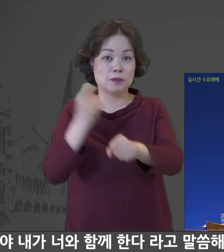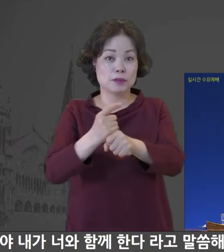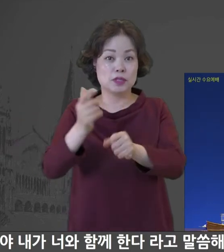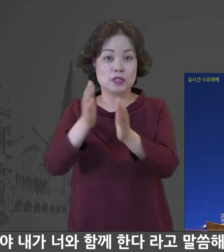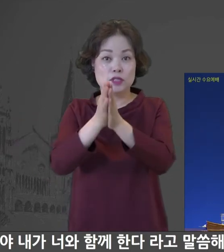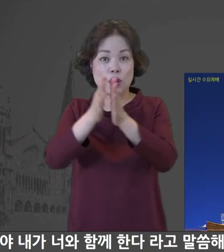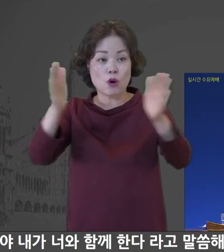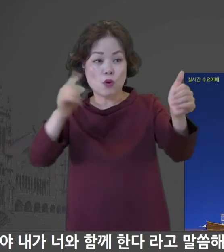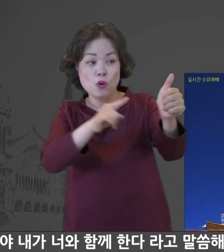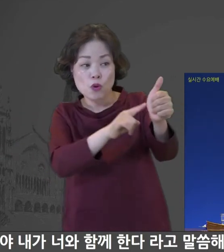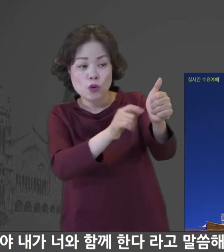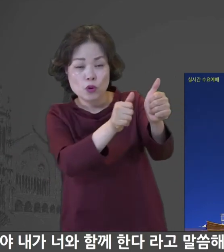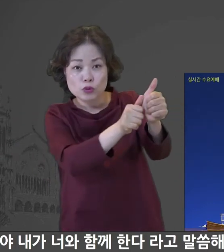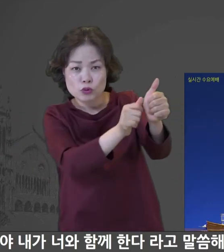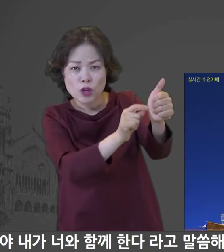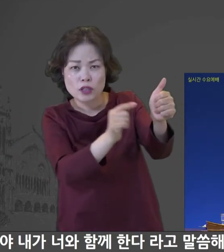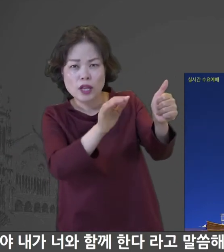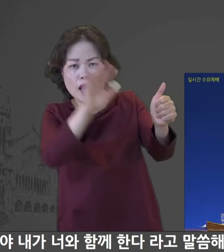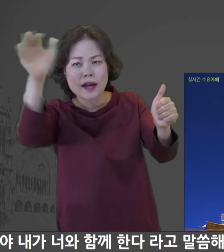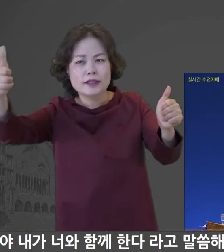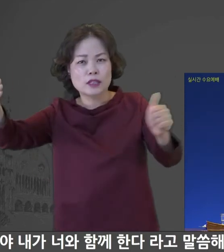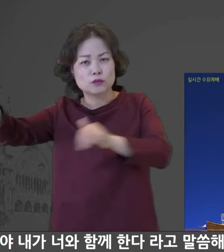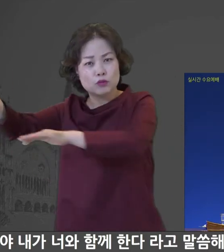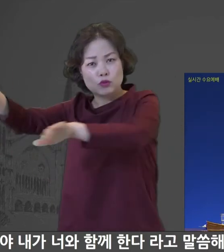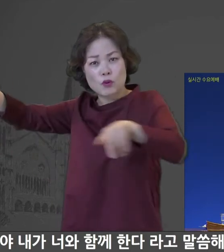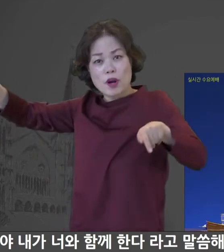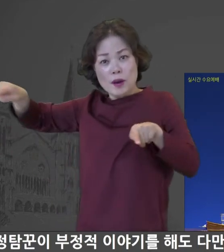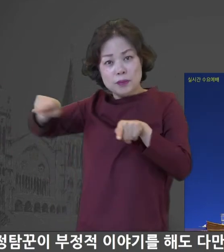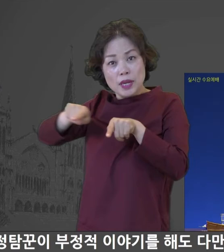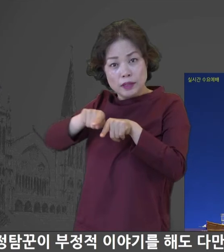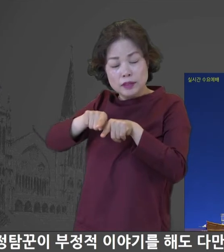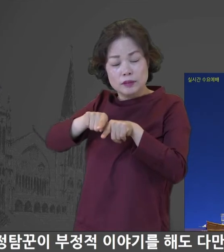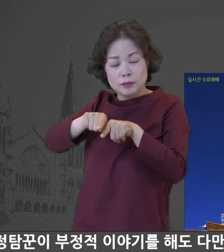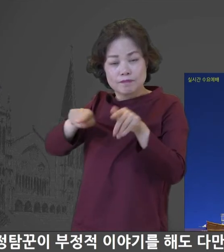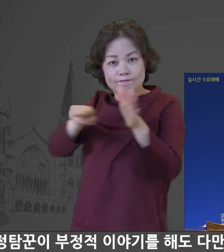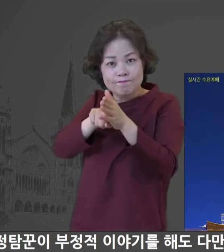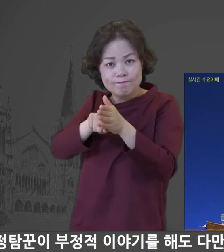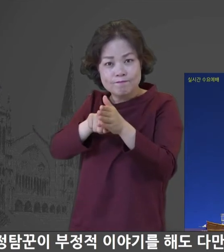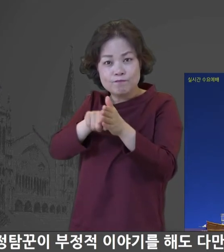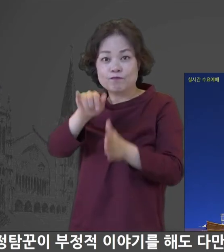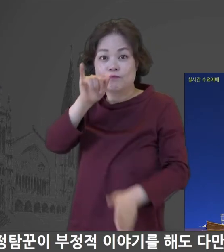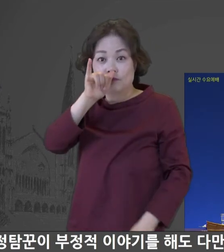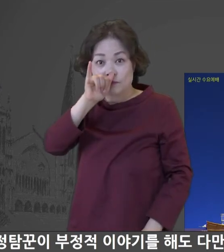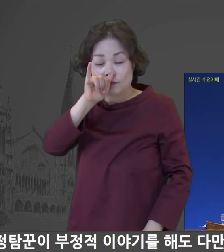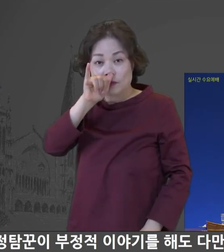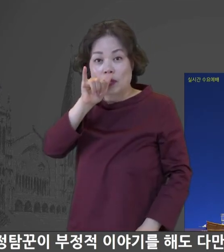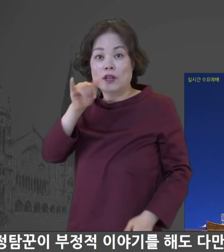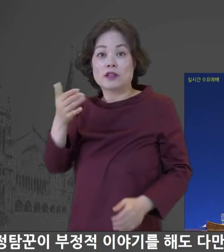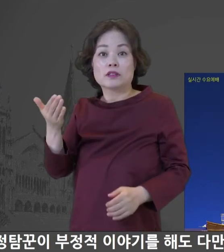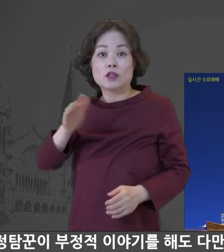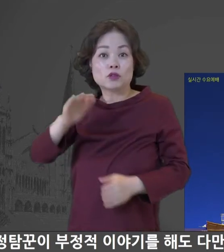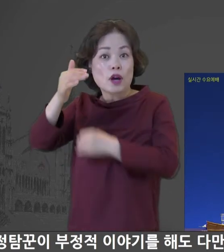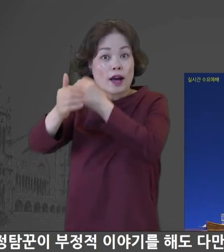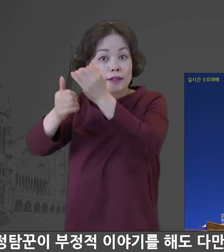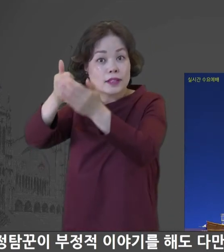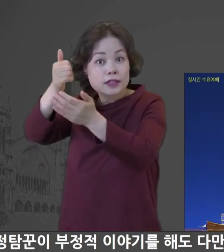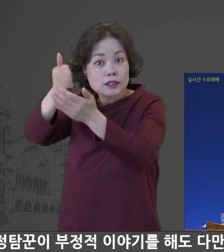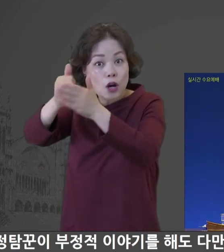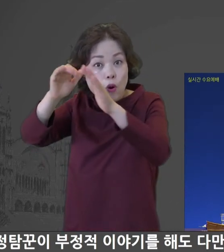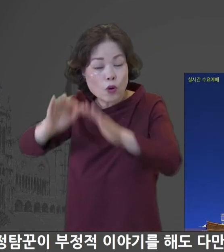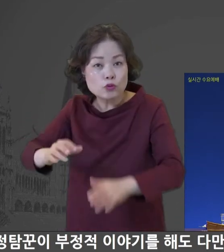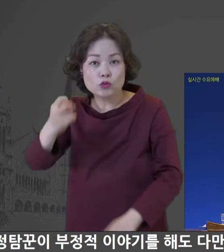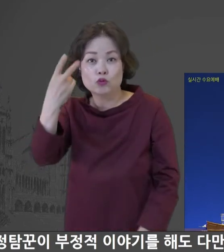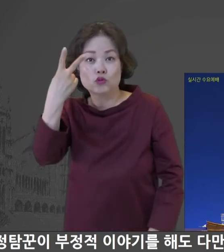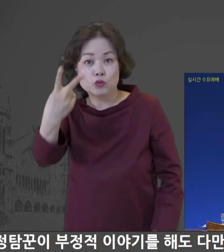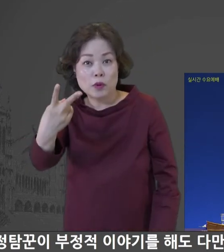여호수아는 하나님이 우리와 함께 한다는 사실을 가지고 있었어요. 믿고 있었습니다. 그런데도 하나님께서 오늘 두